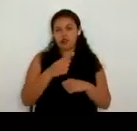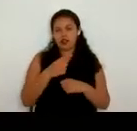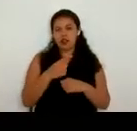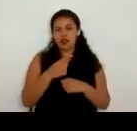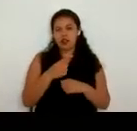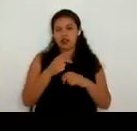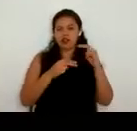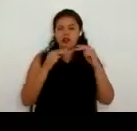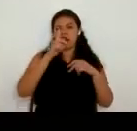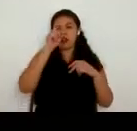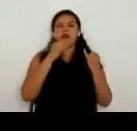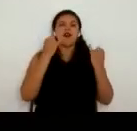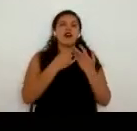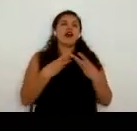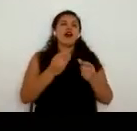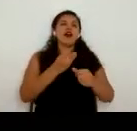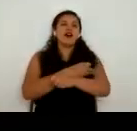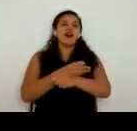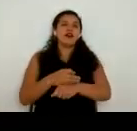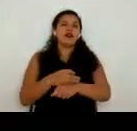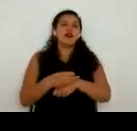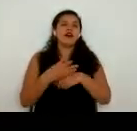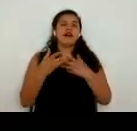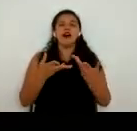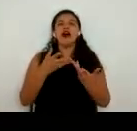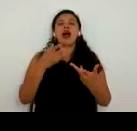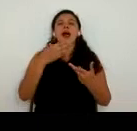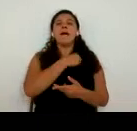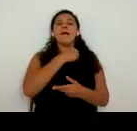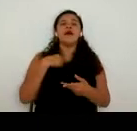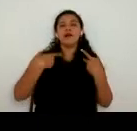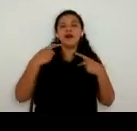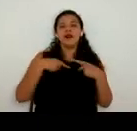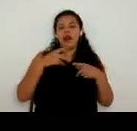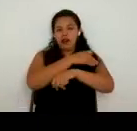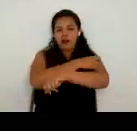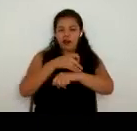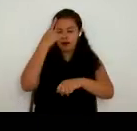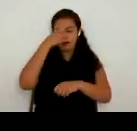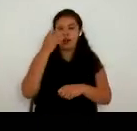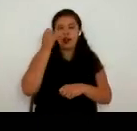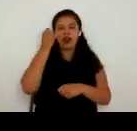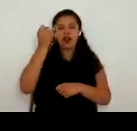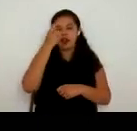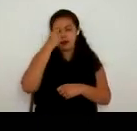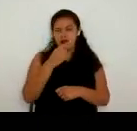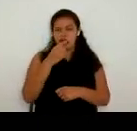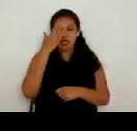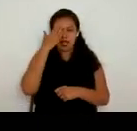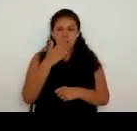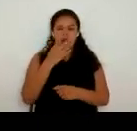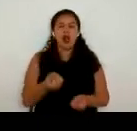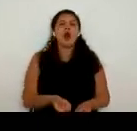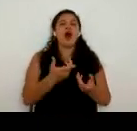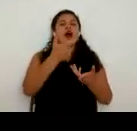se contrasta contra el número de miembros de la familia para tener una idea del ingreso per cápita es decir de